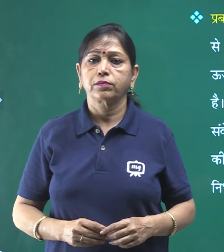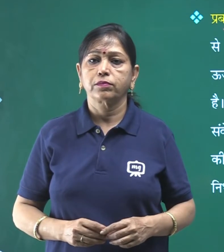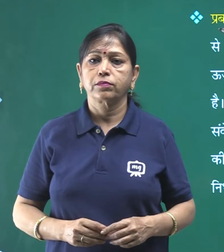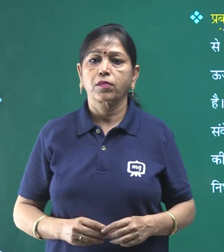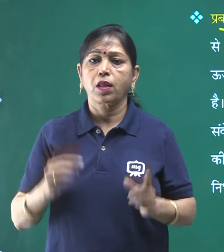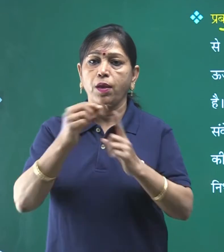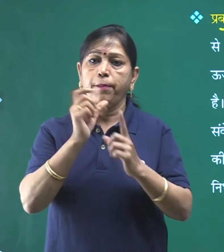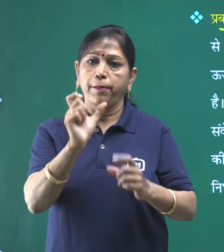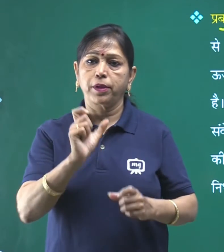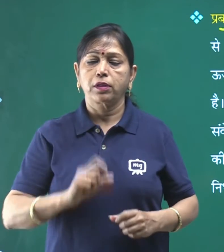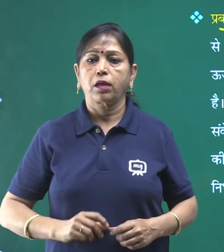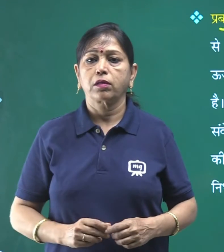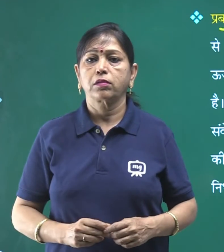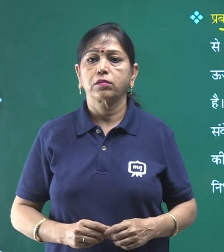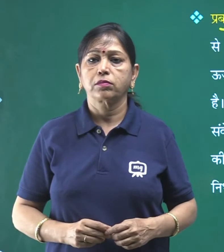प्रबलता